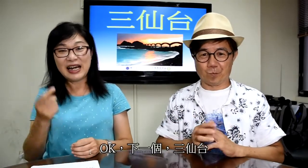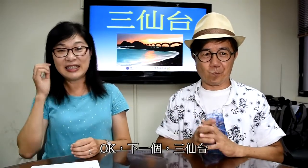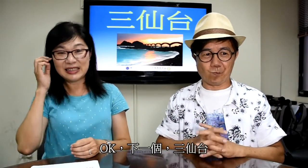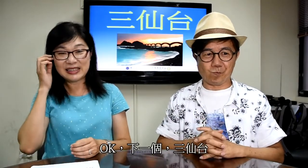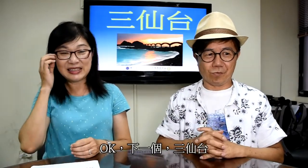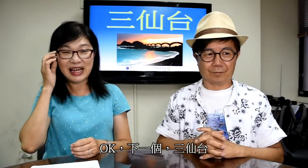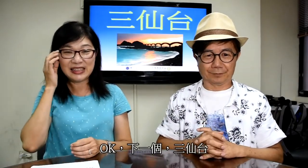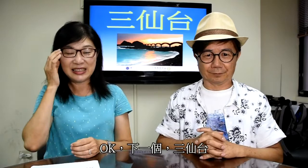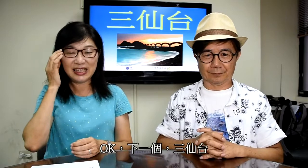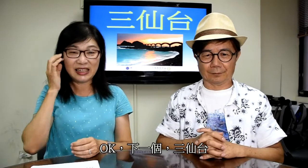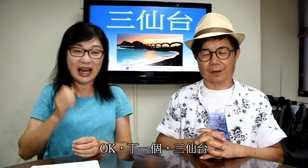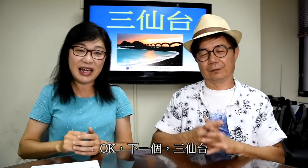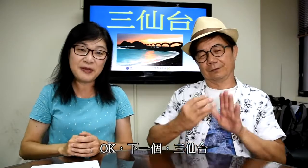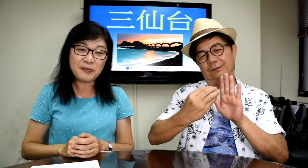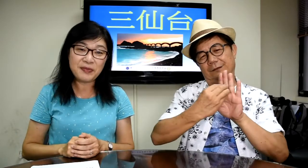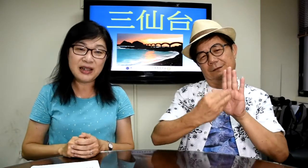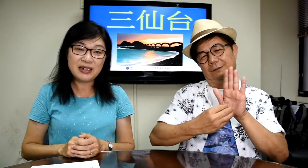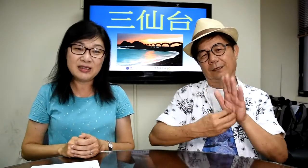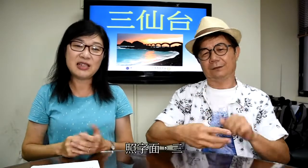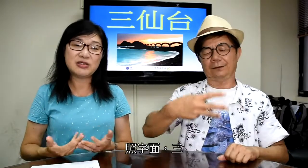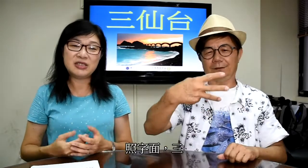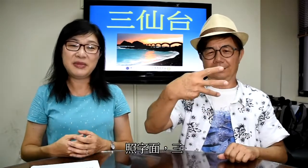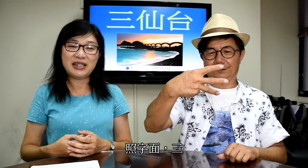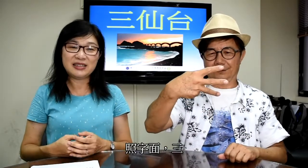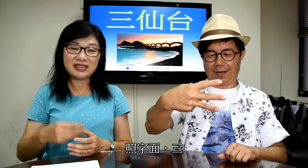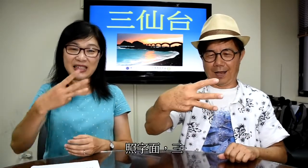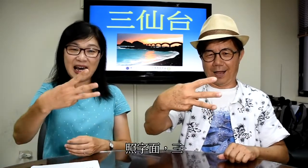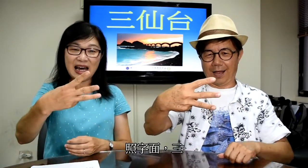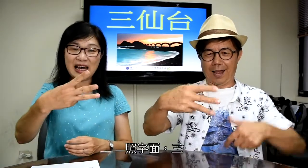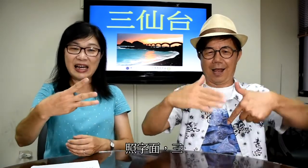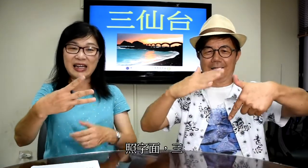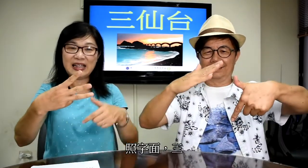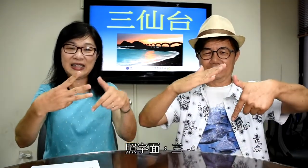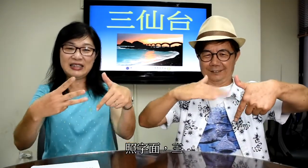个三仙台，造字面三